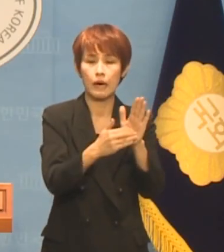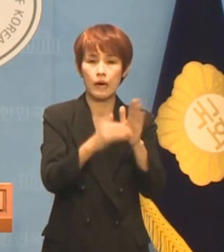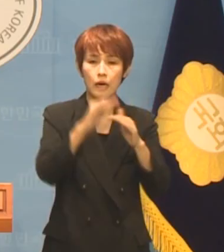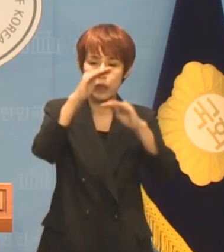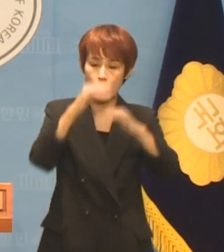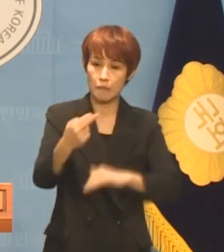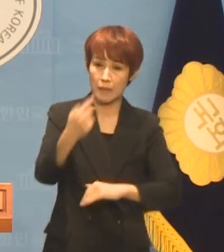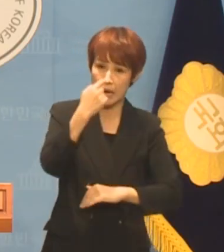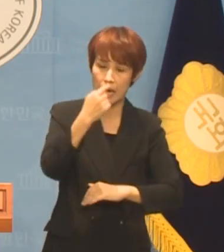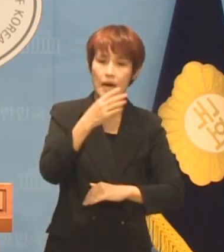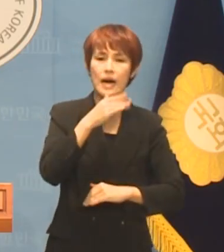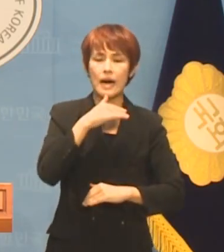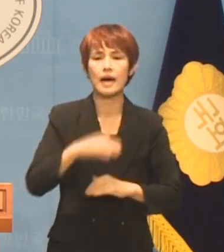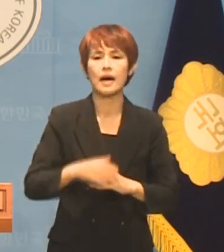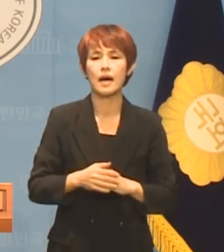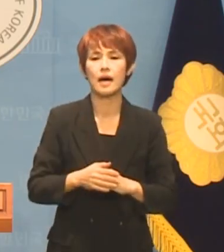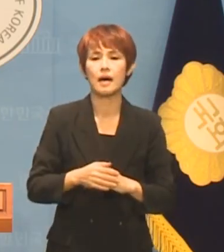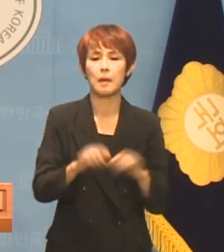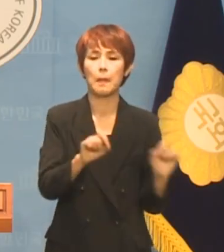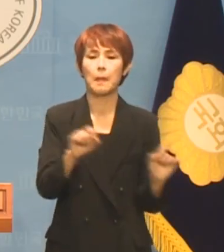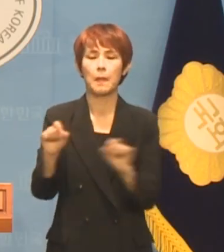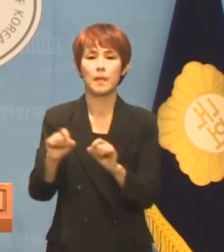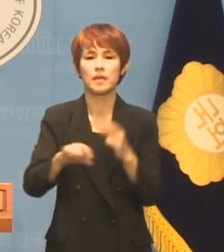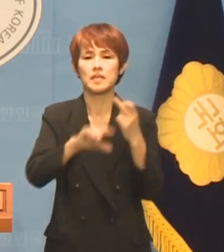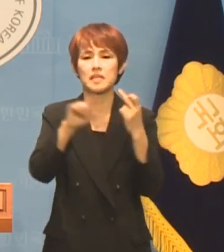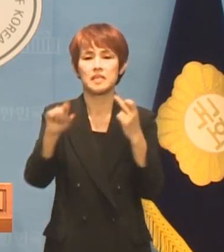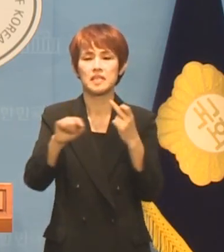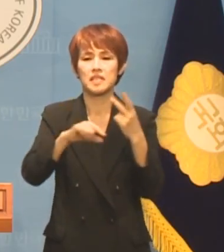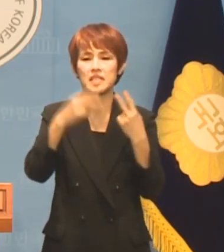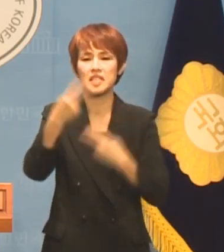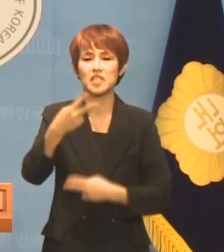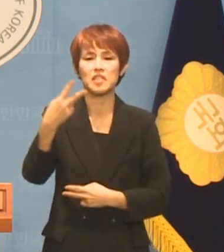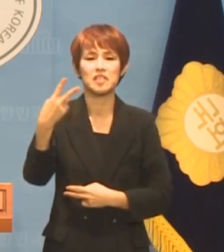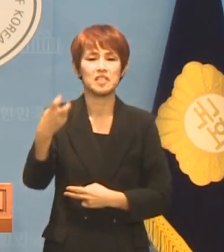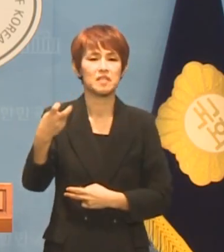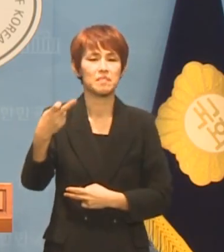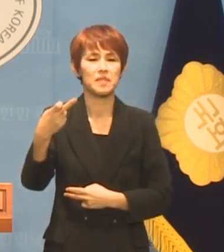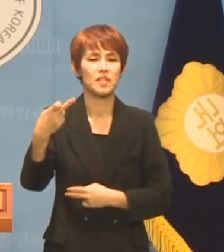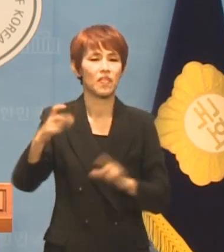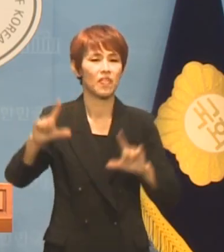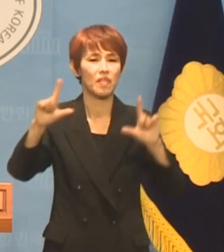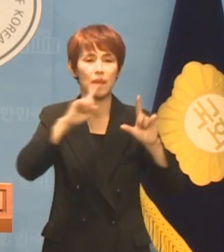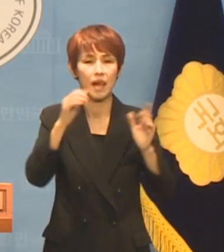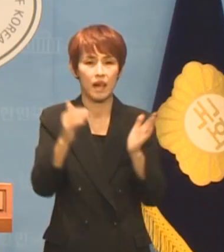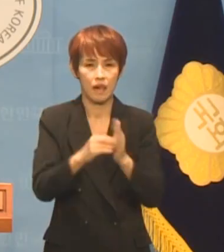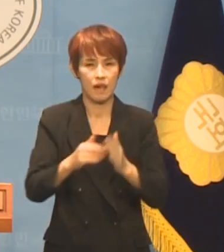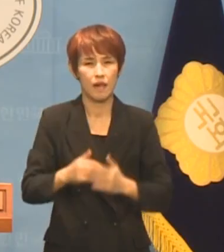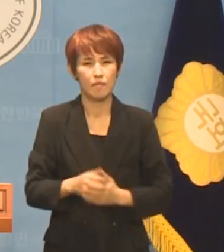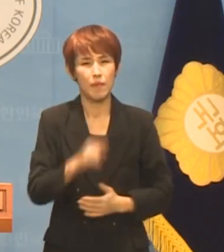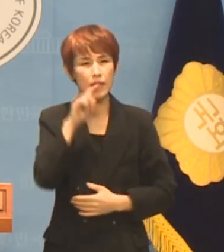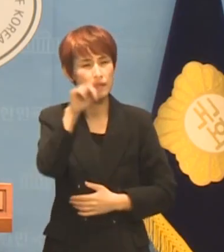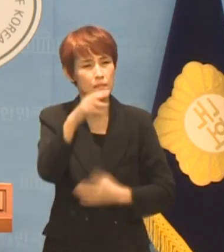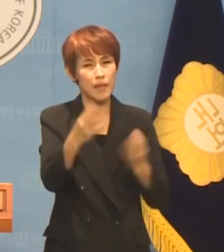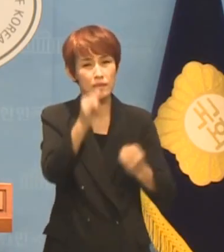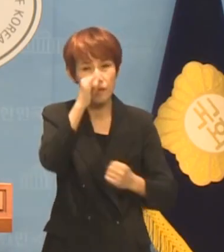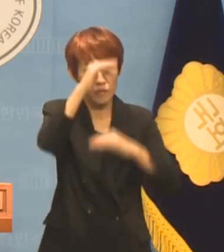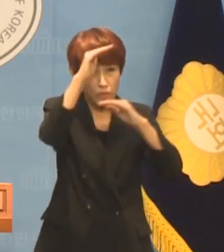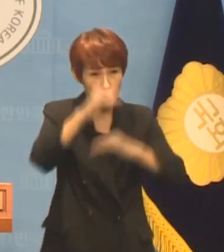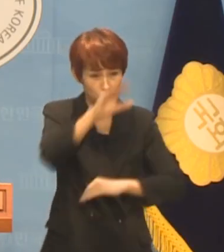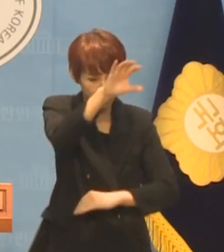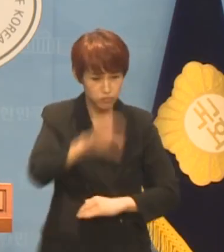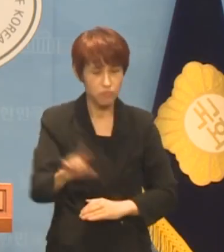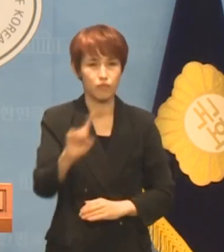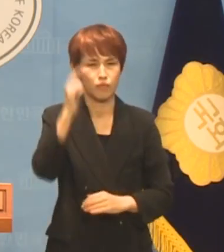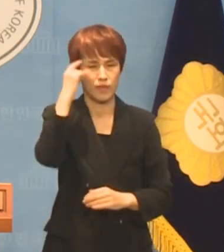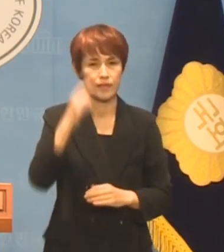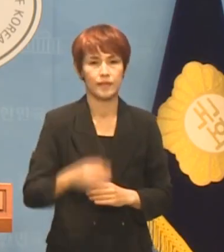붕괴 시점을 2012년으로 늘렸고 이 역시 틀렸습니다. 더 논할 가치도 없습니다.